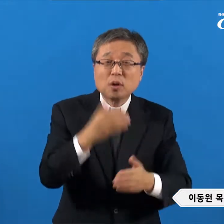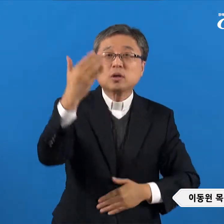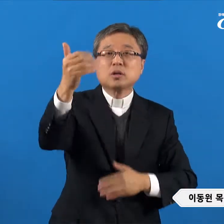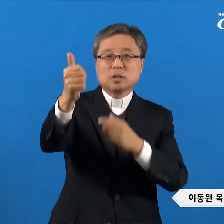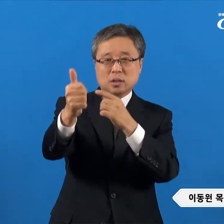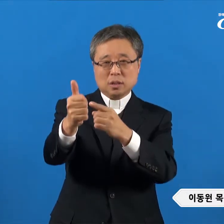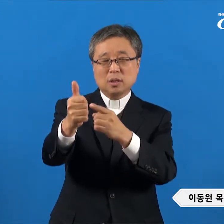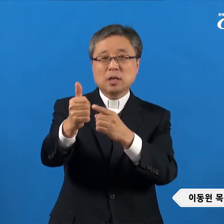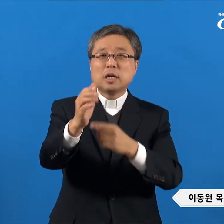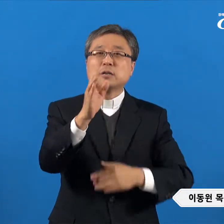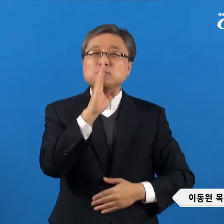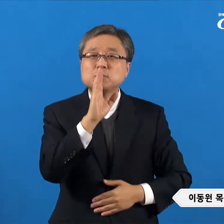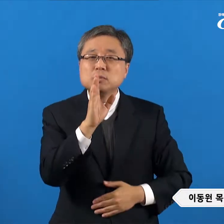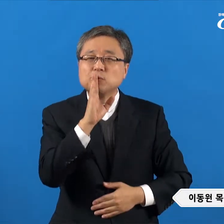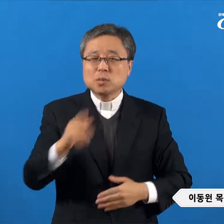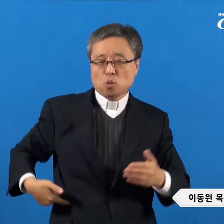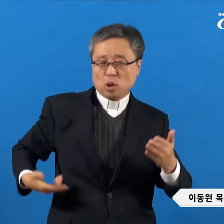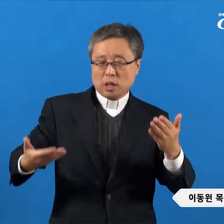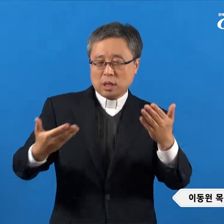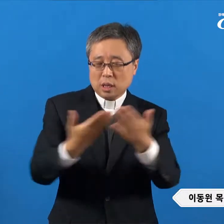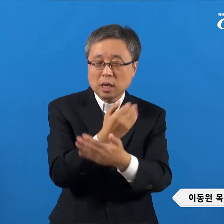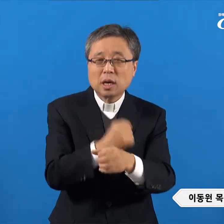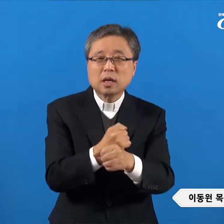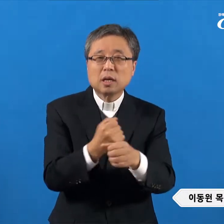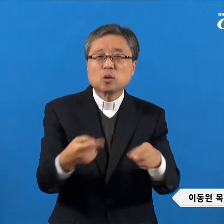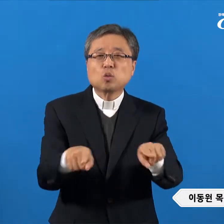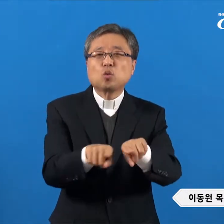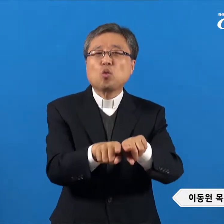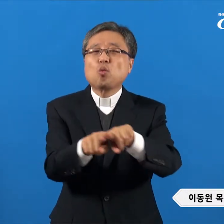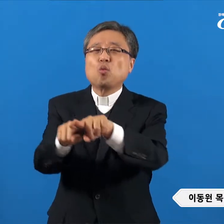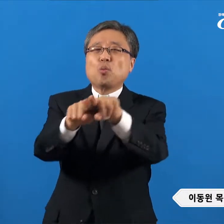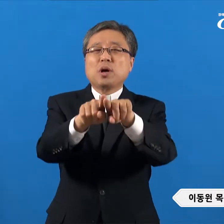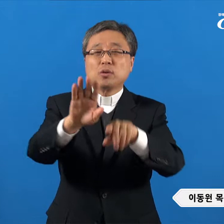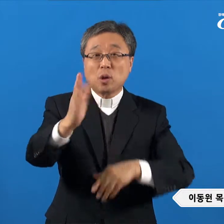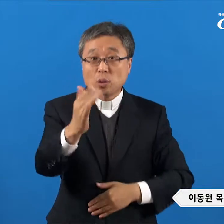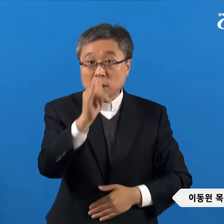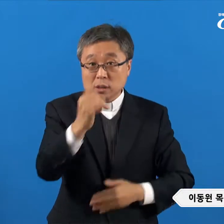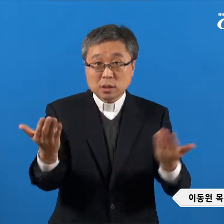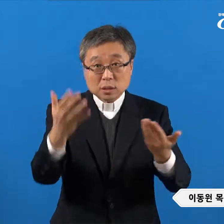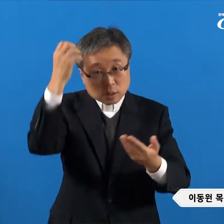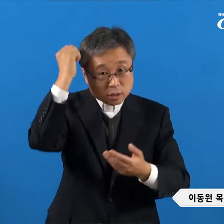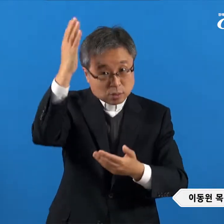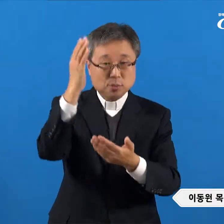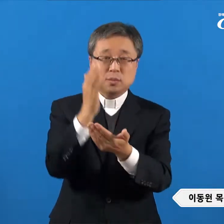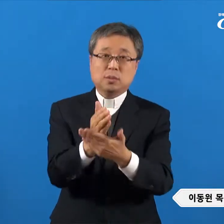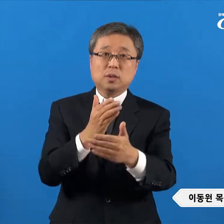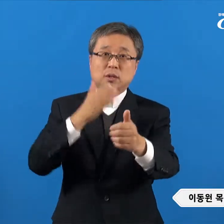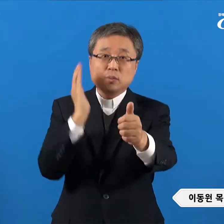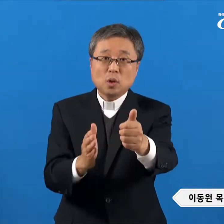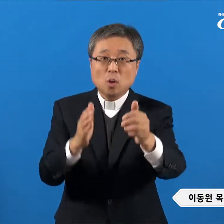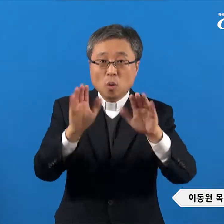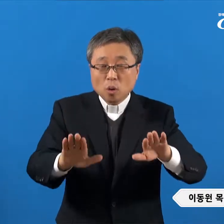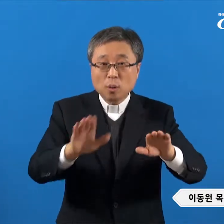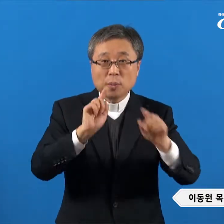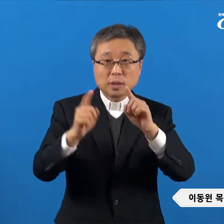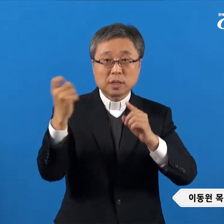그에게 진지한 회개가 동반되고 있었다는 사실을 잊지 마십시오. 자, 오늘 본문을 다시